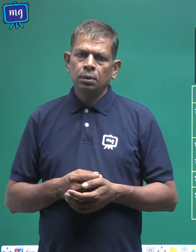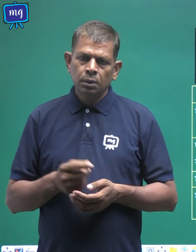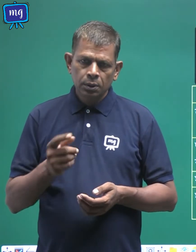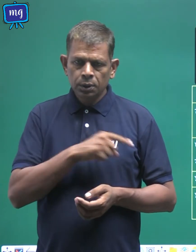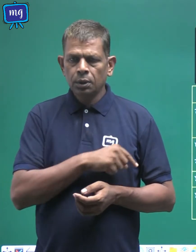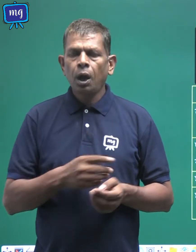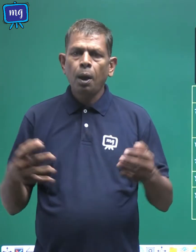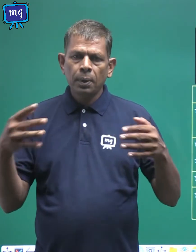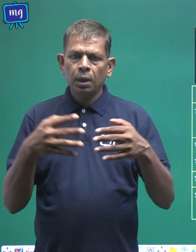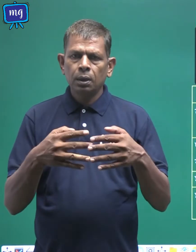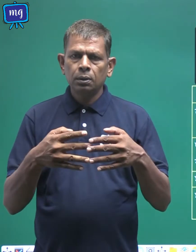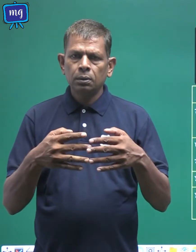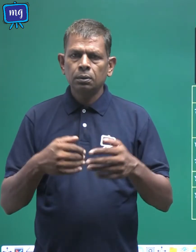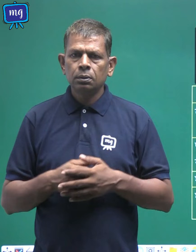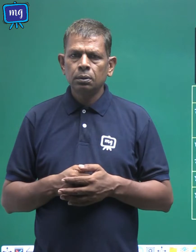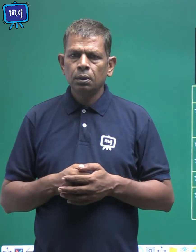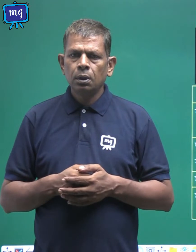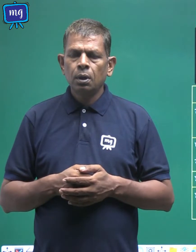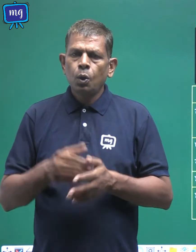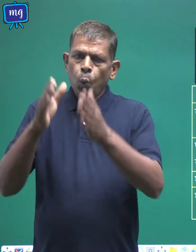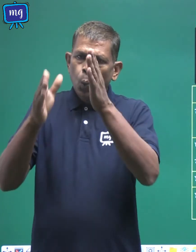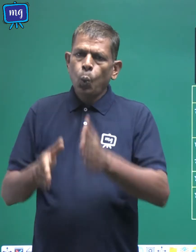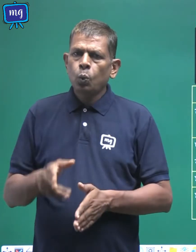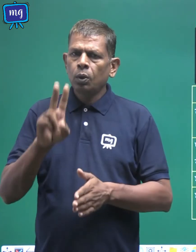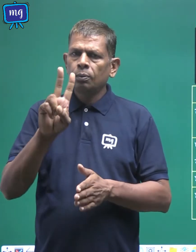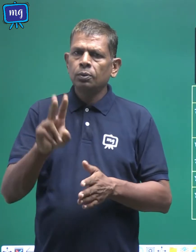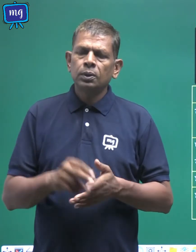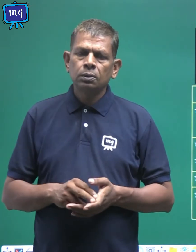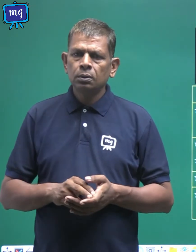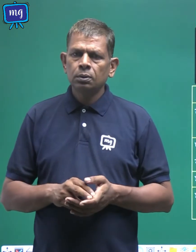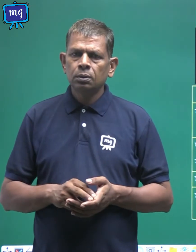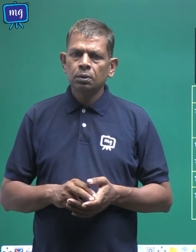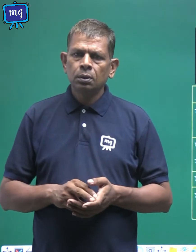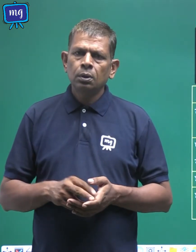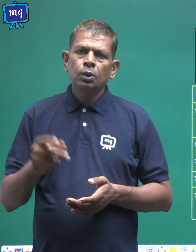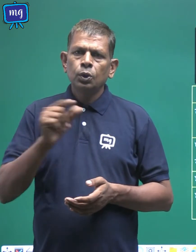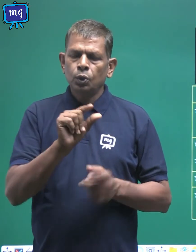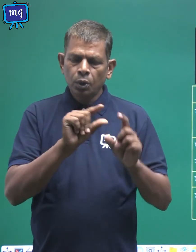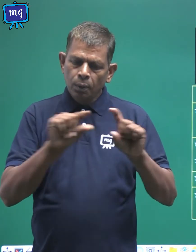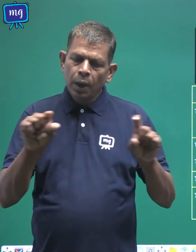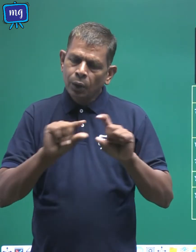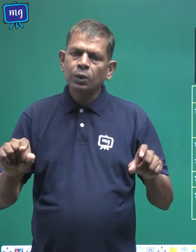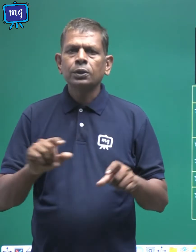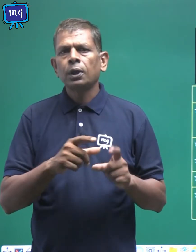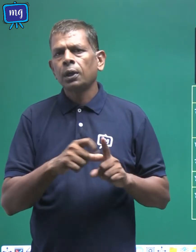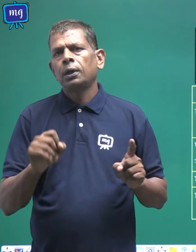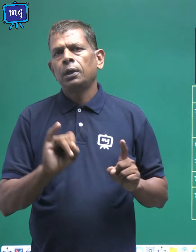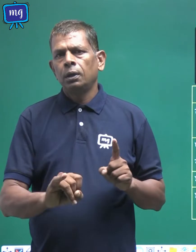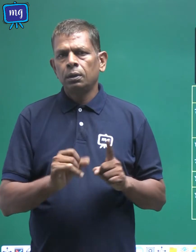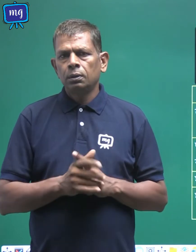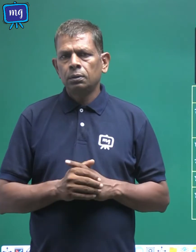जिनका मिलान कॉलम 2 में दिए गए वाक्यों से करना है।